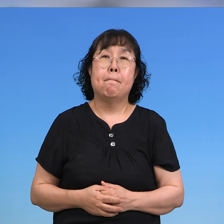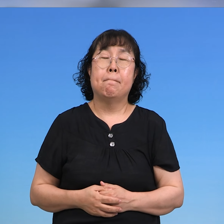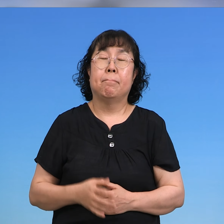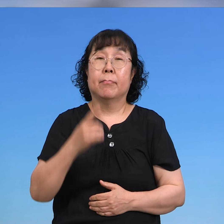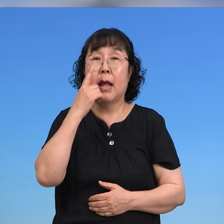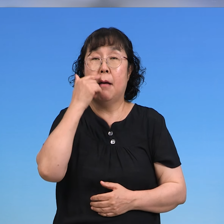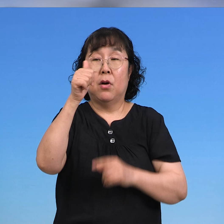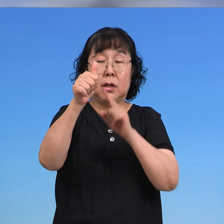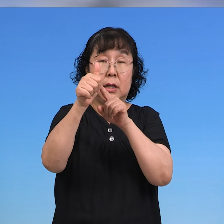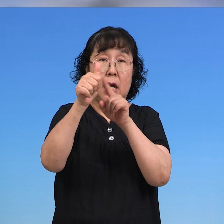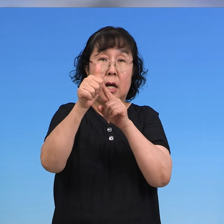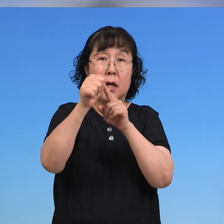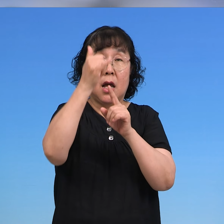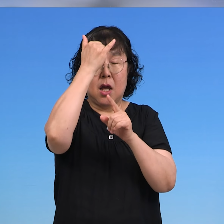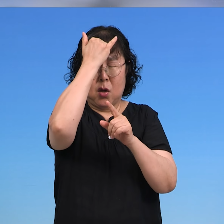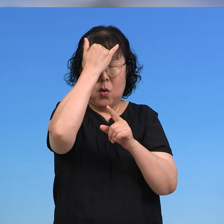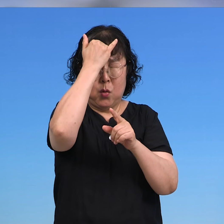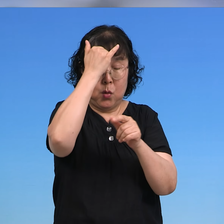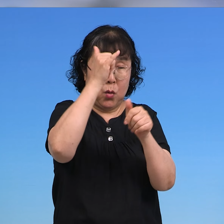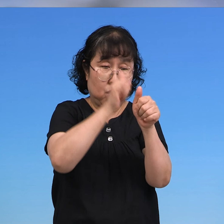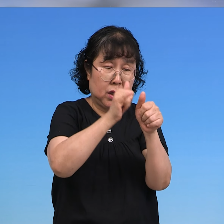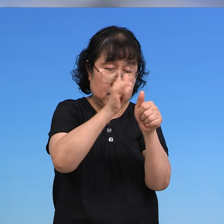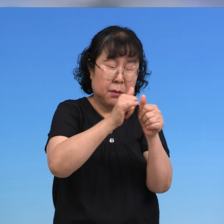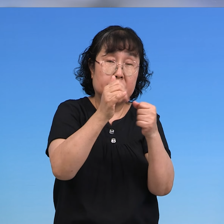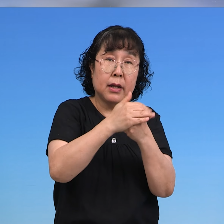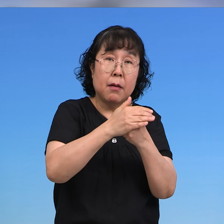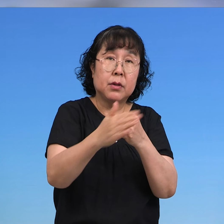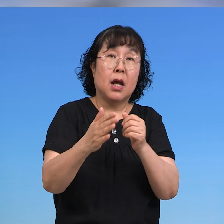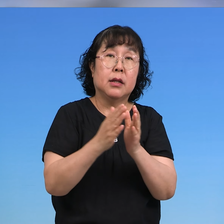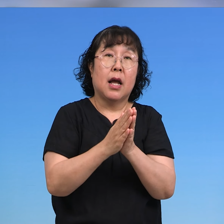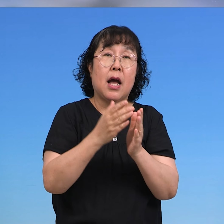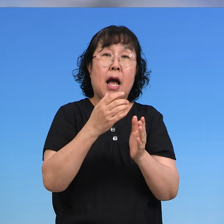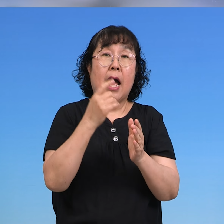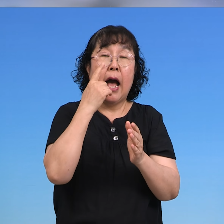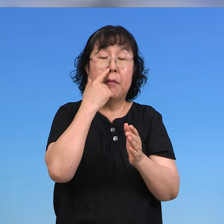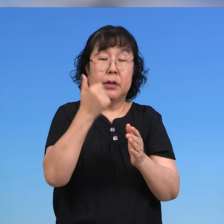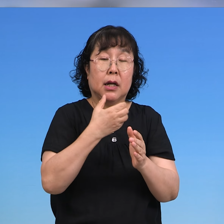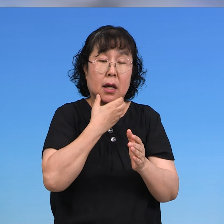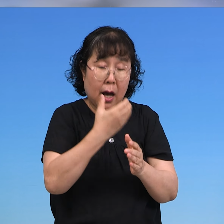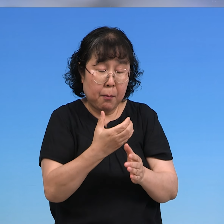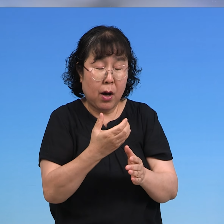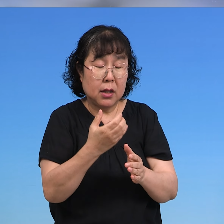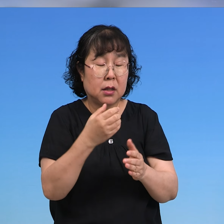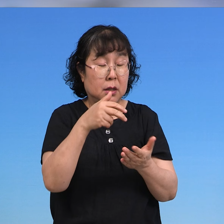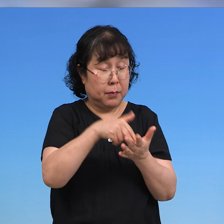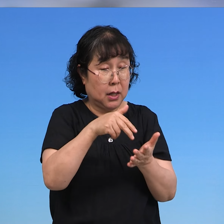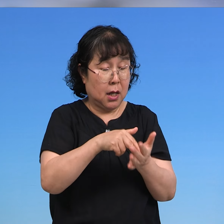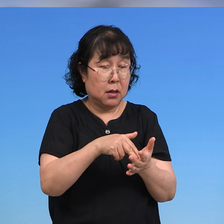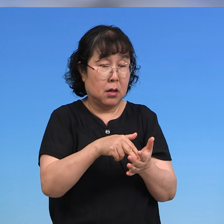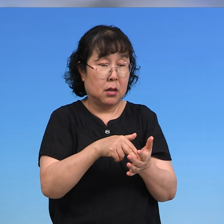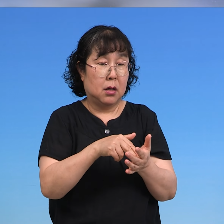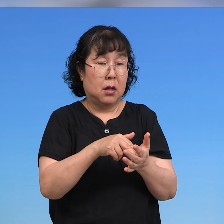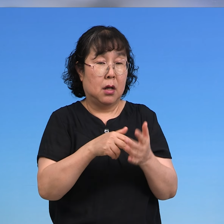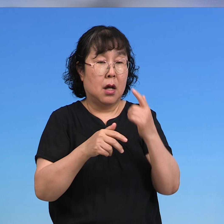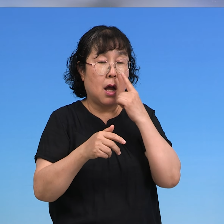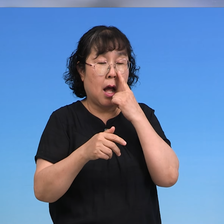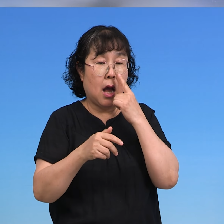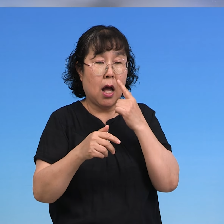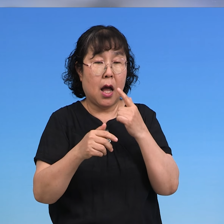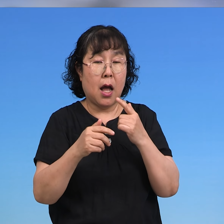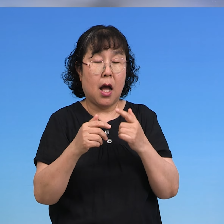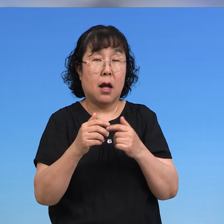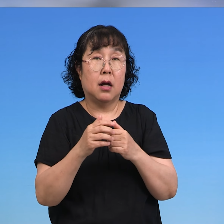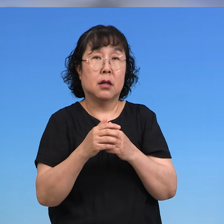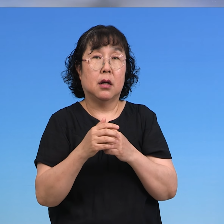아버지에게 당신이 효심을 발휘해서 아버지에게 양보하는 시각으로 보면 애가 타고 있는 게 그게 옳지 않은